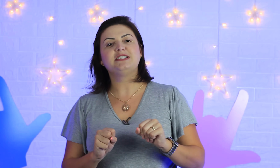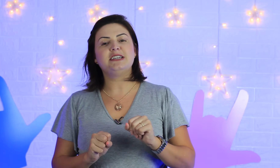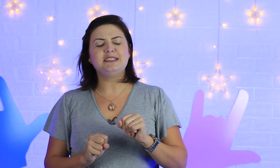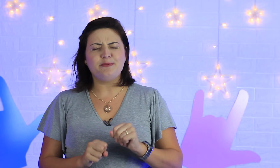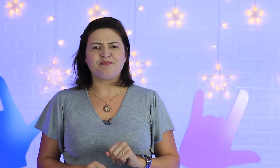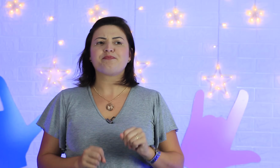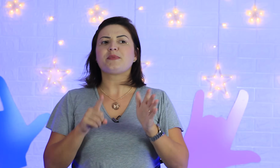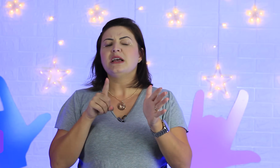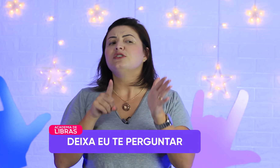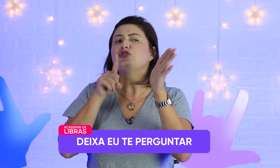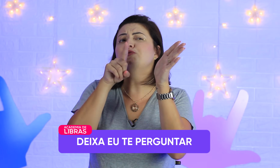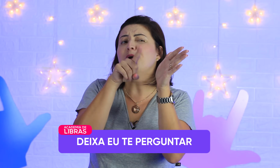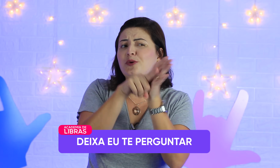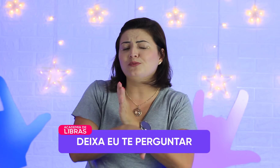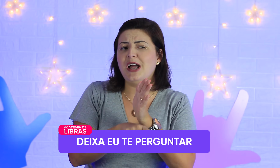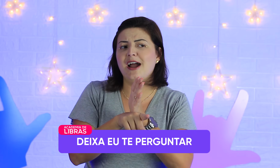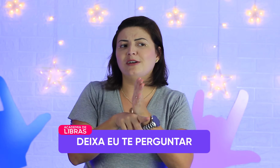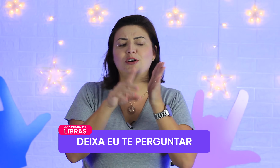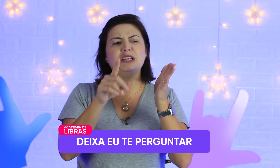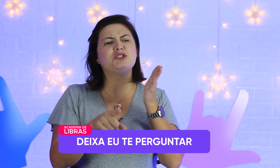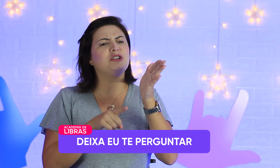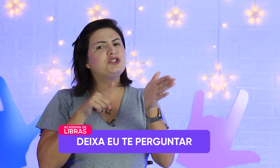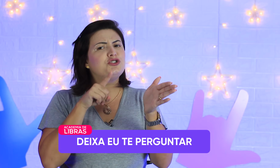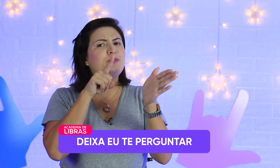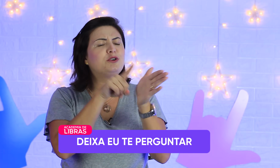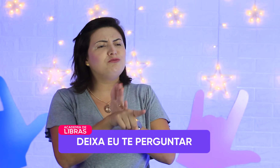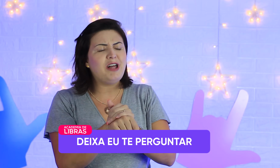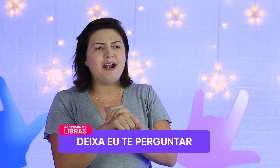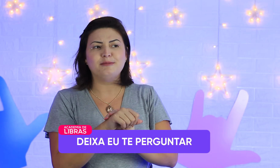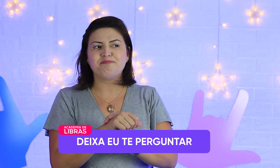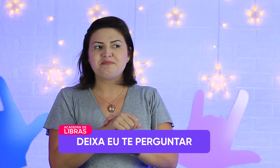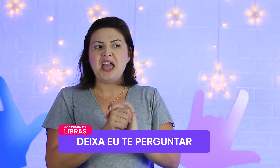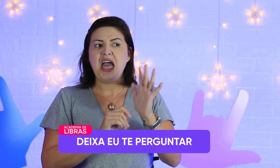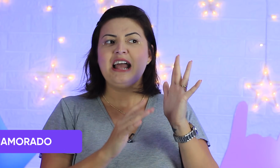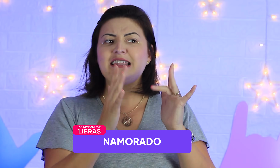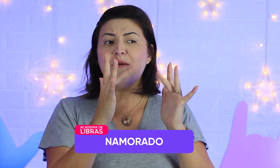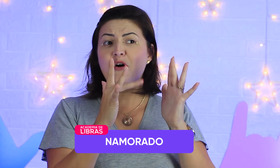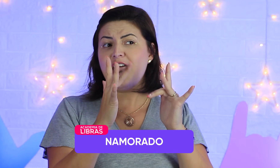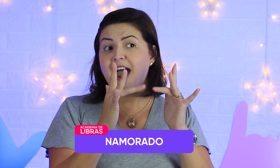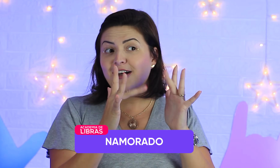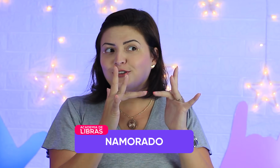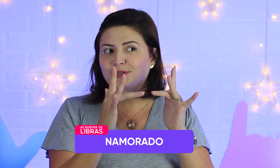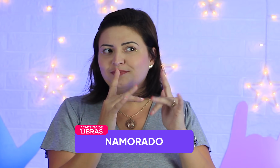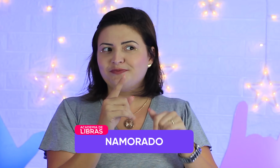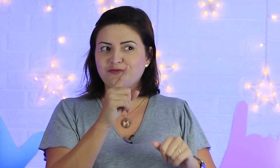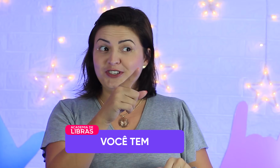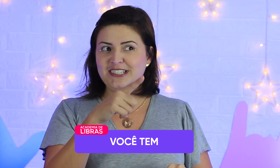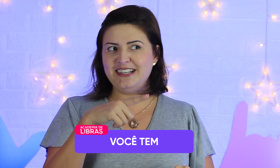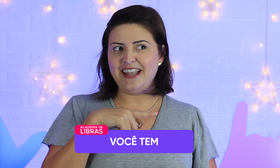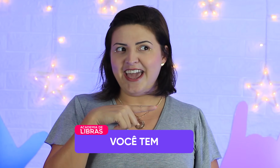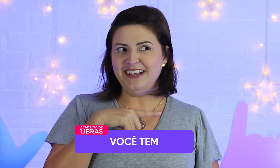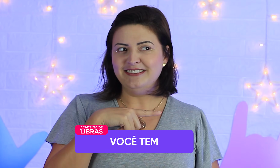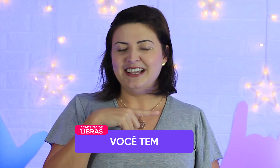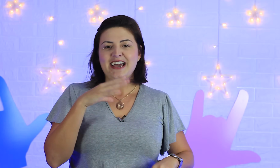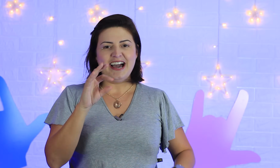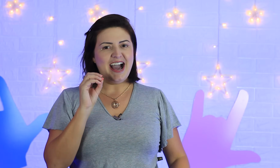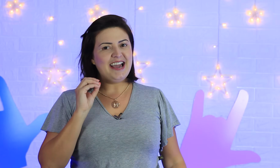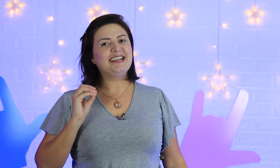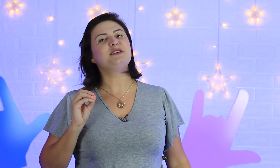fazer assim. Deixa eu te perguntar. Olha só. Deixa eu te perguntar. Namorado, você tem? Ah, essa